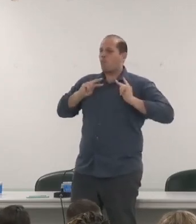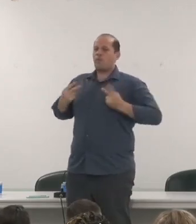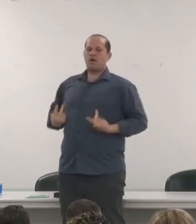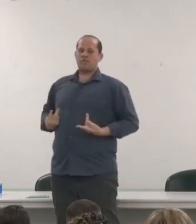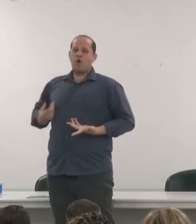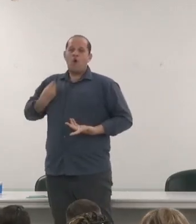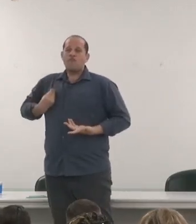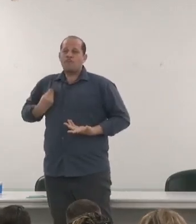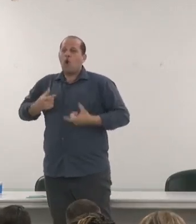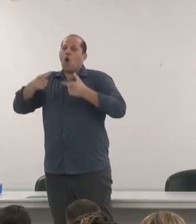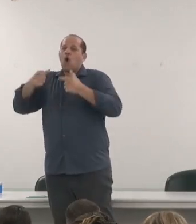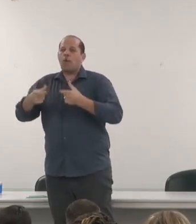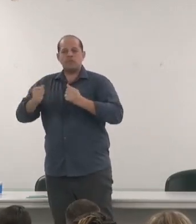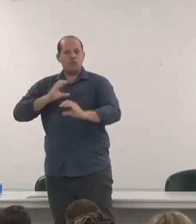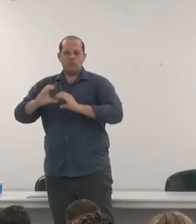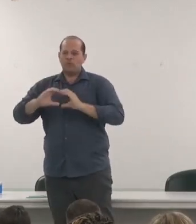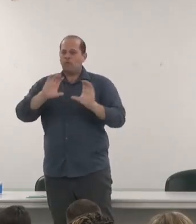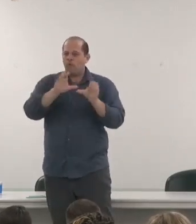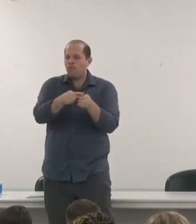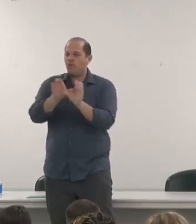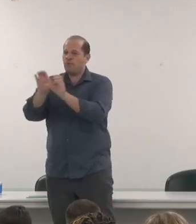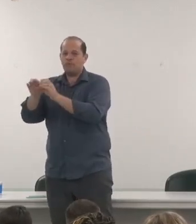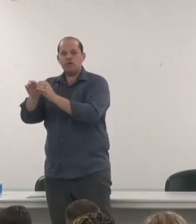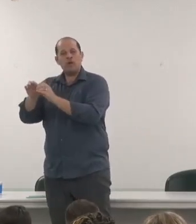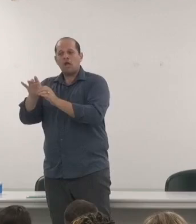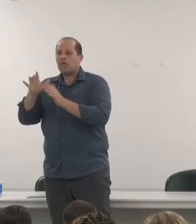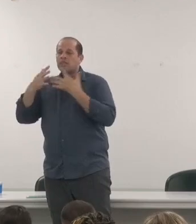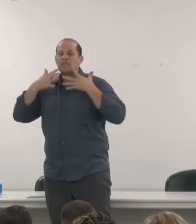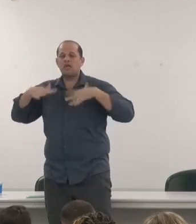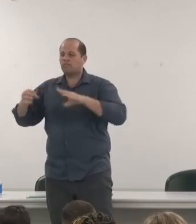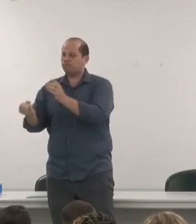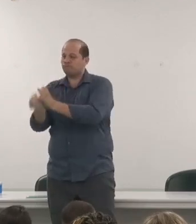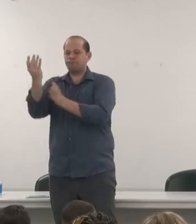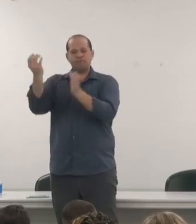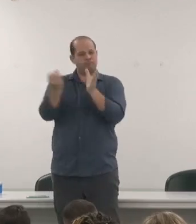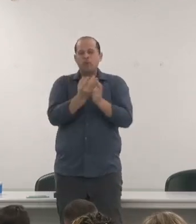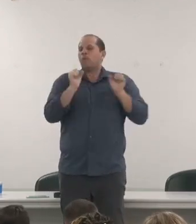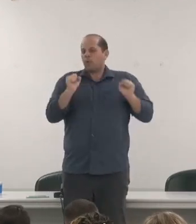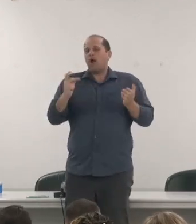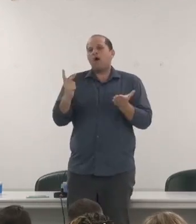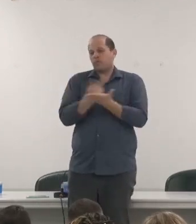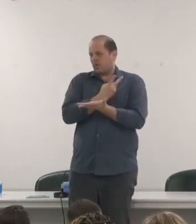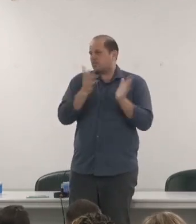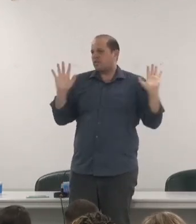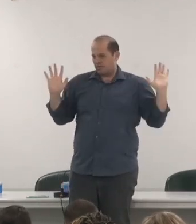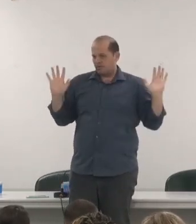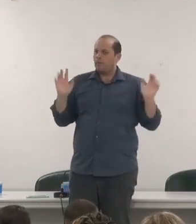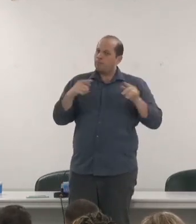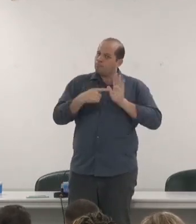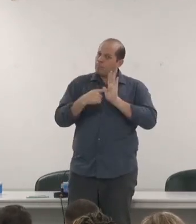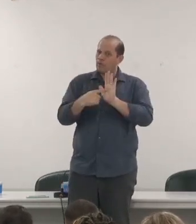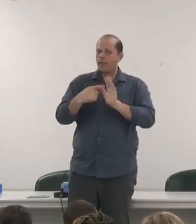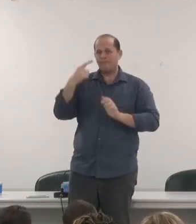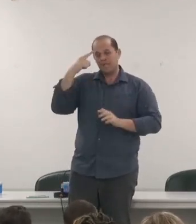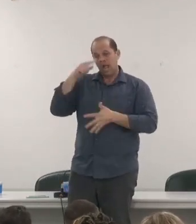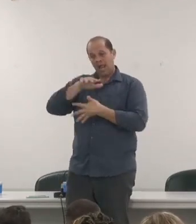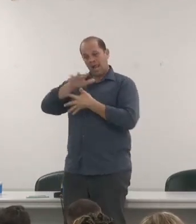que o Anderson estava falando, então, onde há humanos que precisam se comunicar, línguas emergem. Isso é um